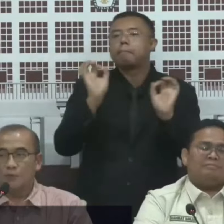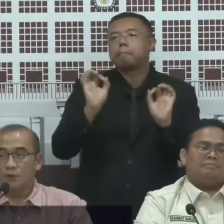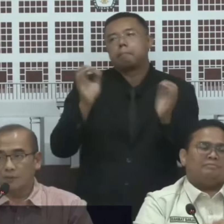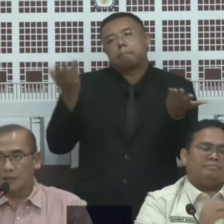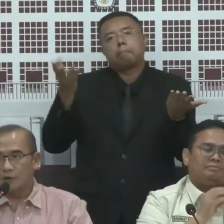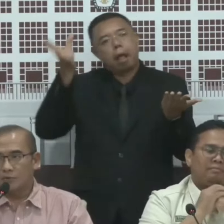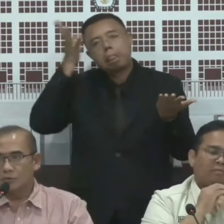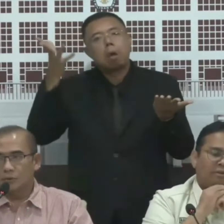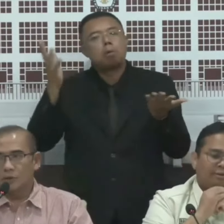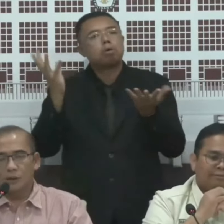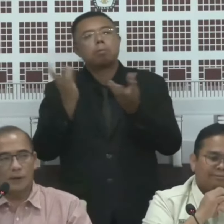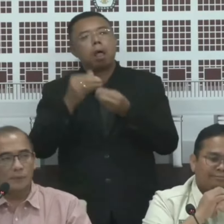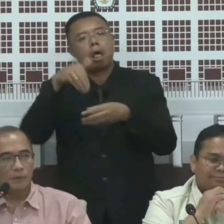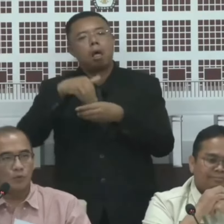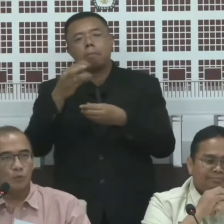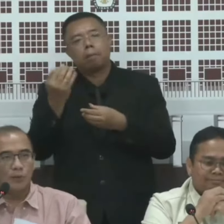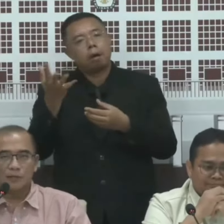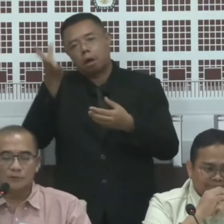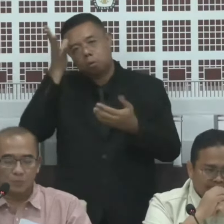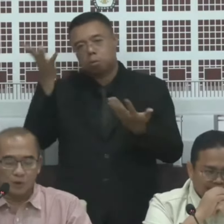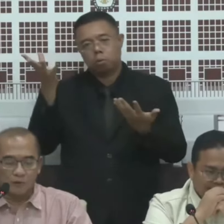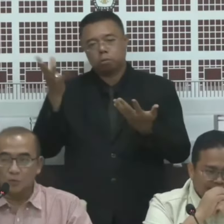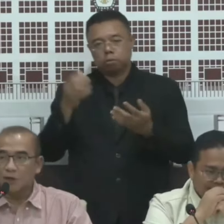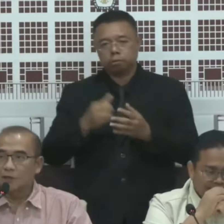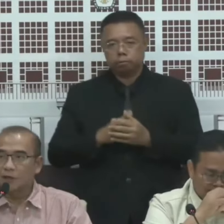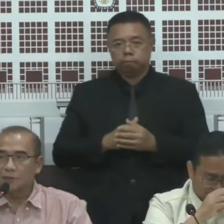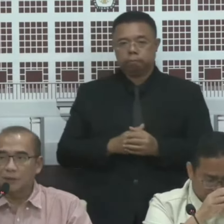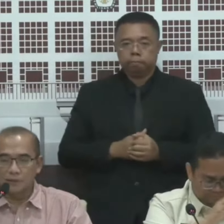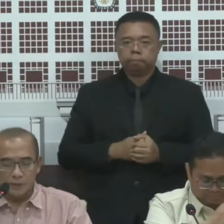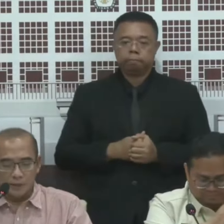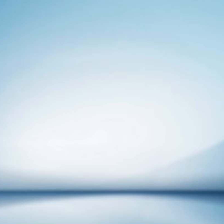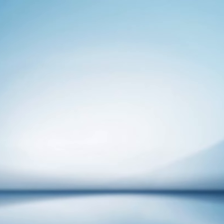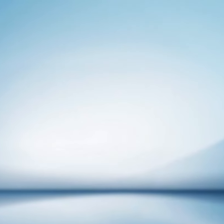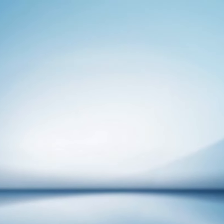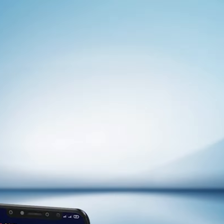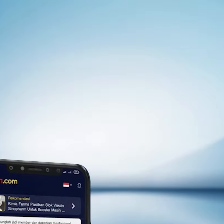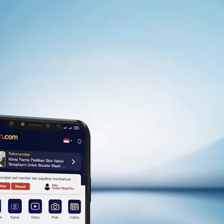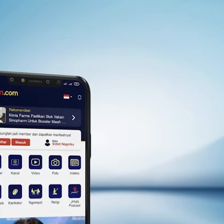ya enggak mungkin bisa tahu publikasi formulir di tingkat TPS.